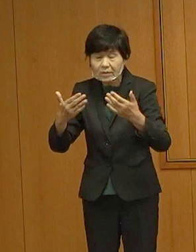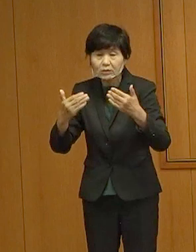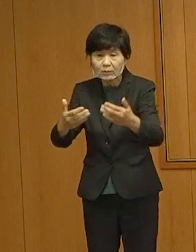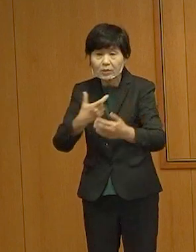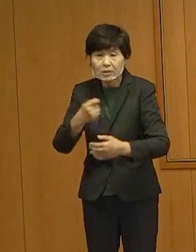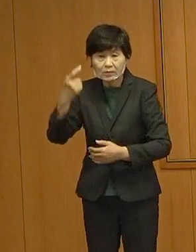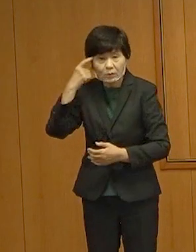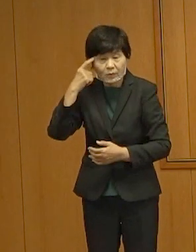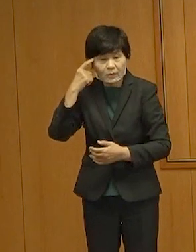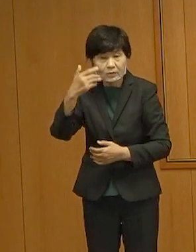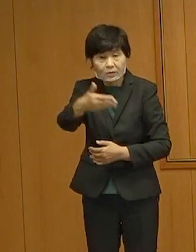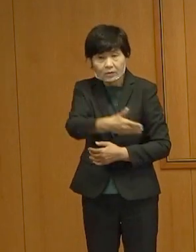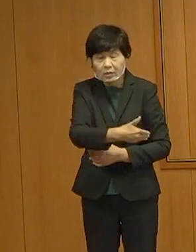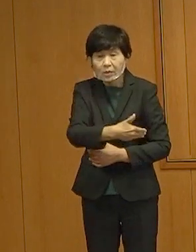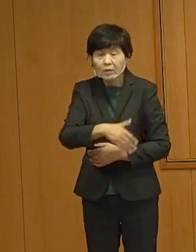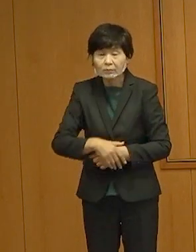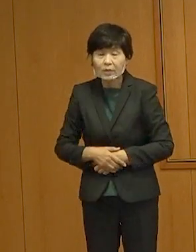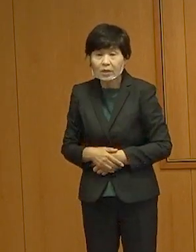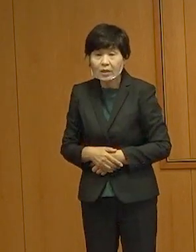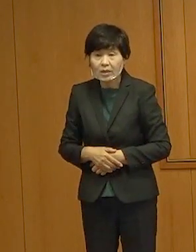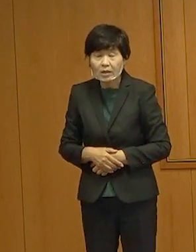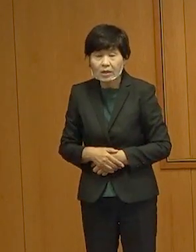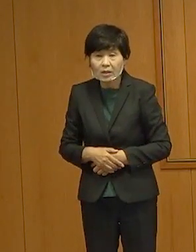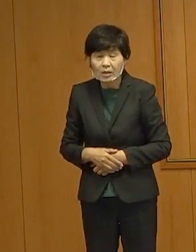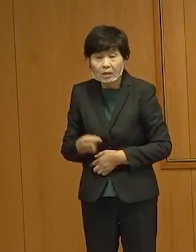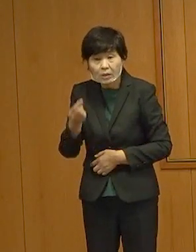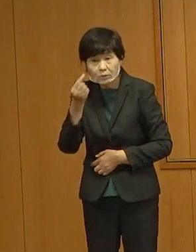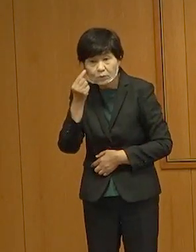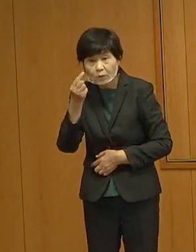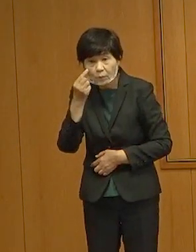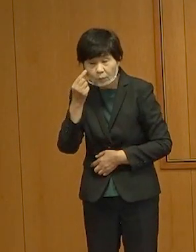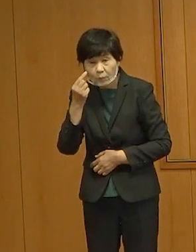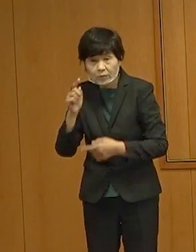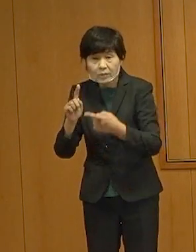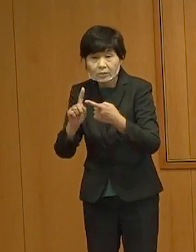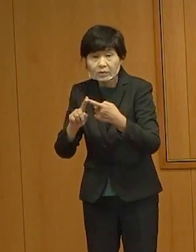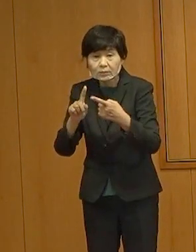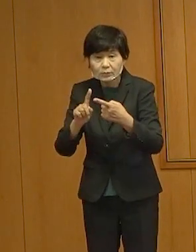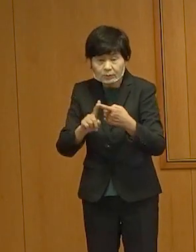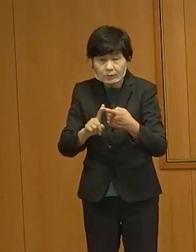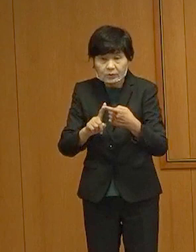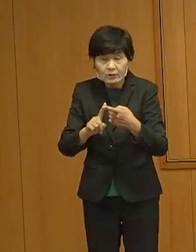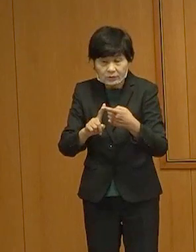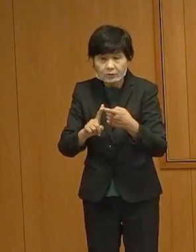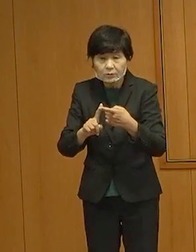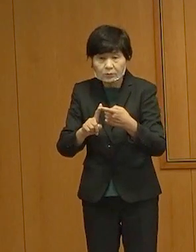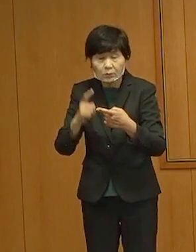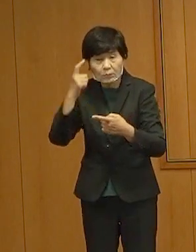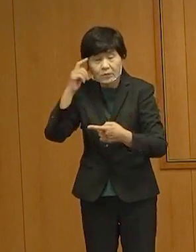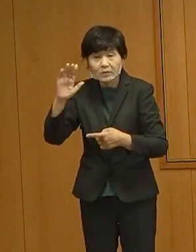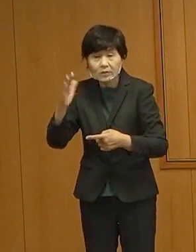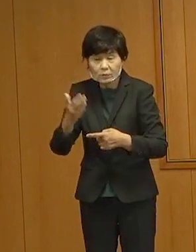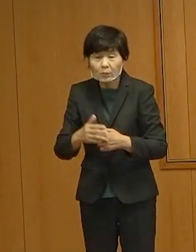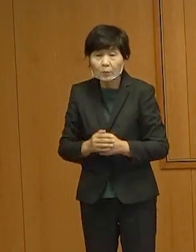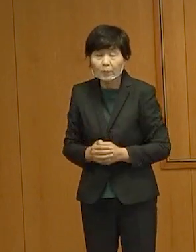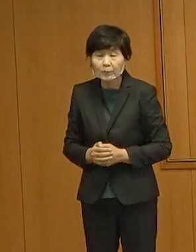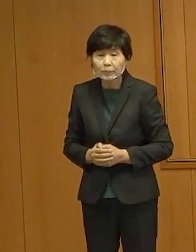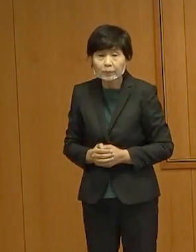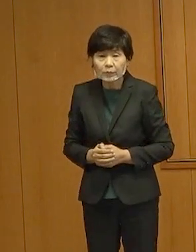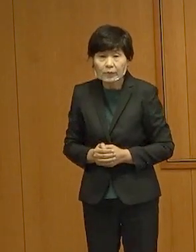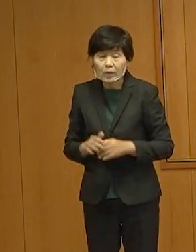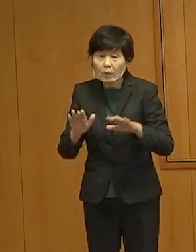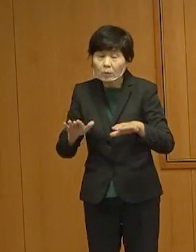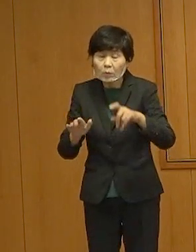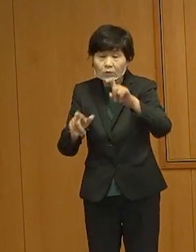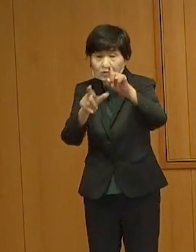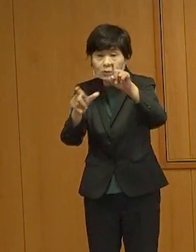て試行的な、この予約なしの時は30人枠も設けてたと思うんですけども、この10